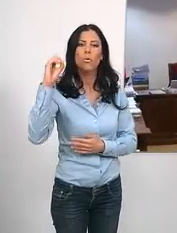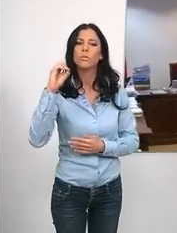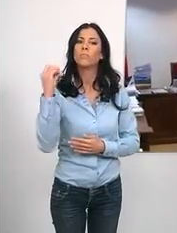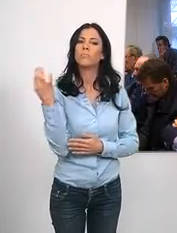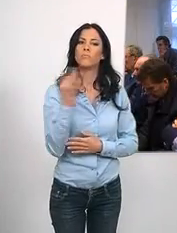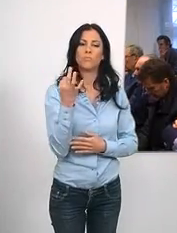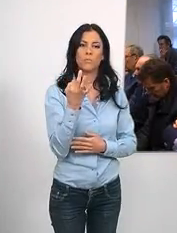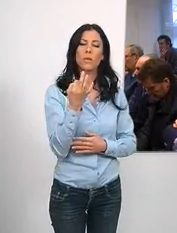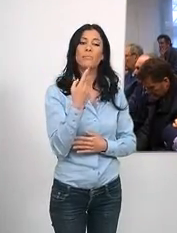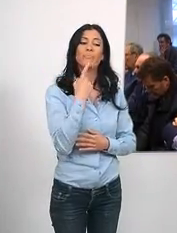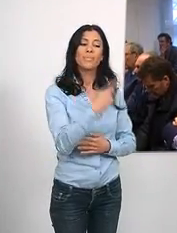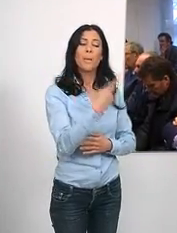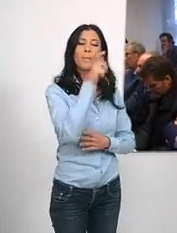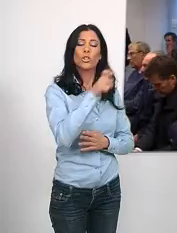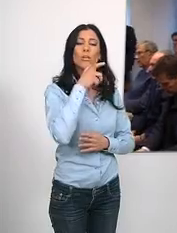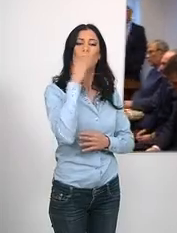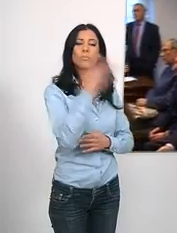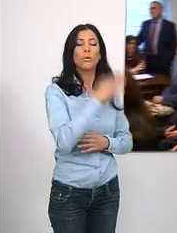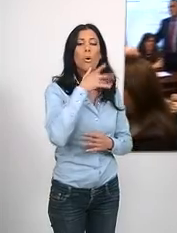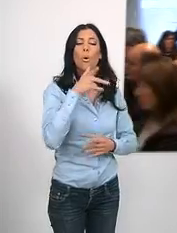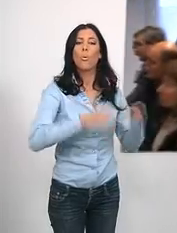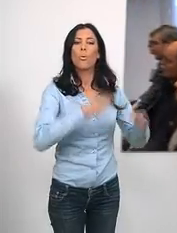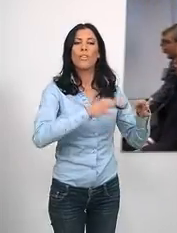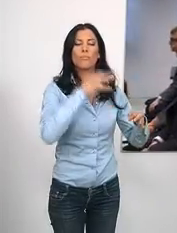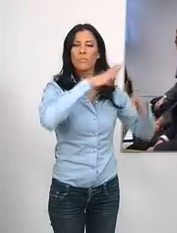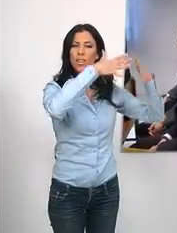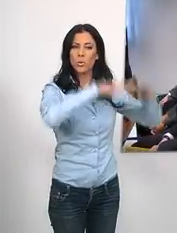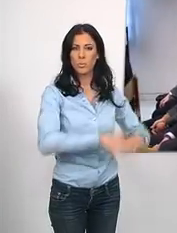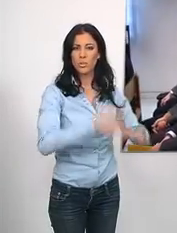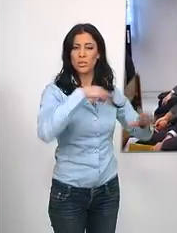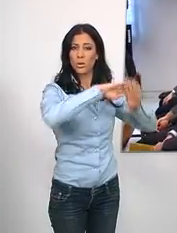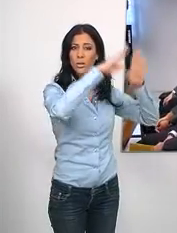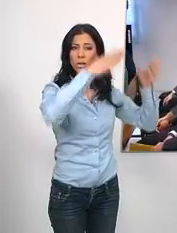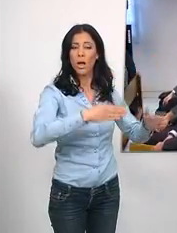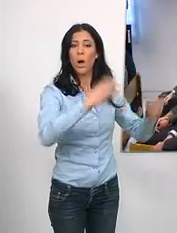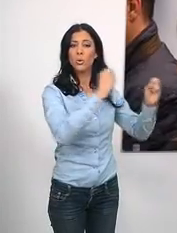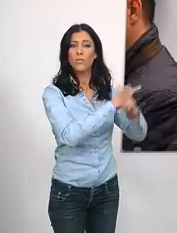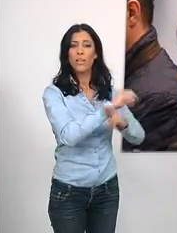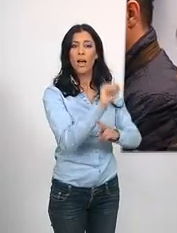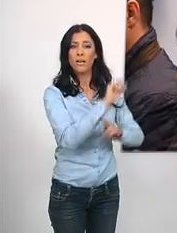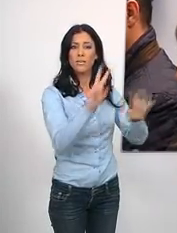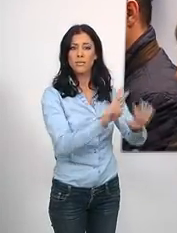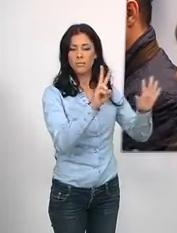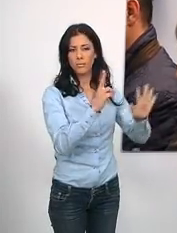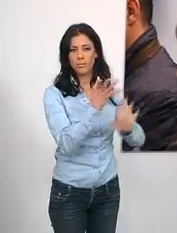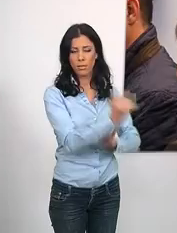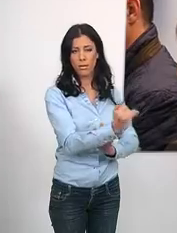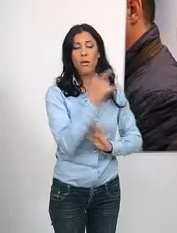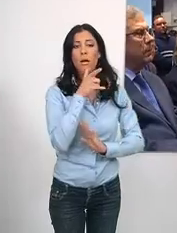obreras mantiene la acusación contra los imputados en el juicio por el derrumbamiento del viaducto de la autovía a7 para